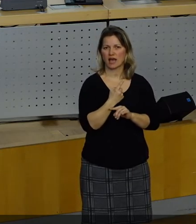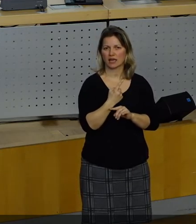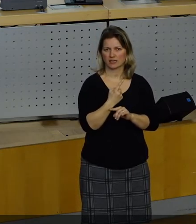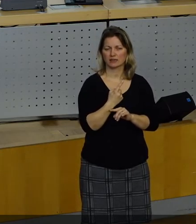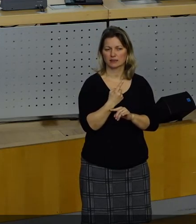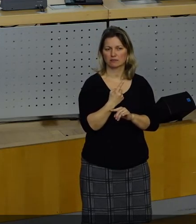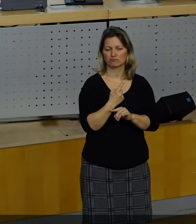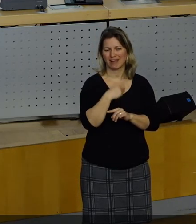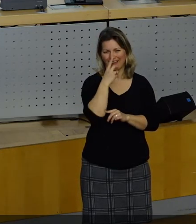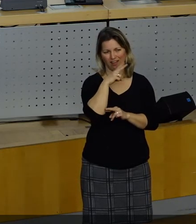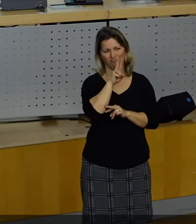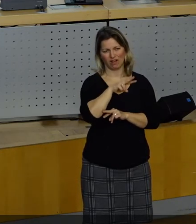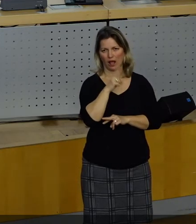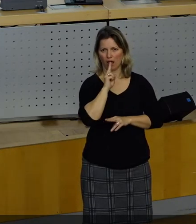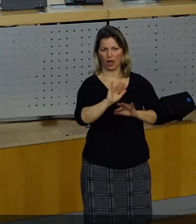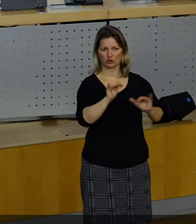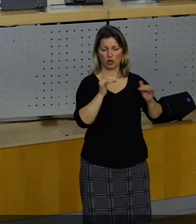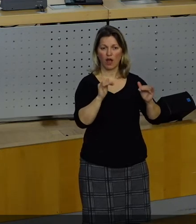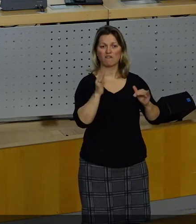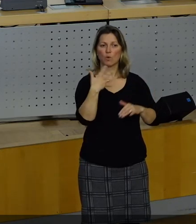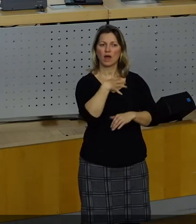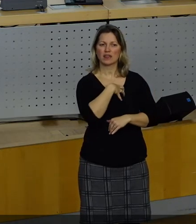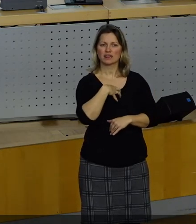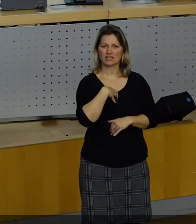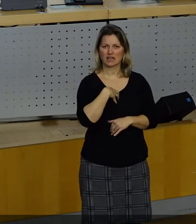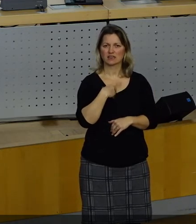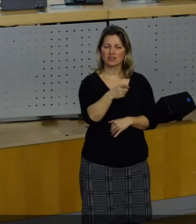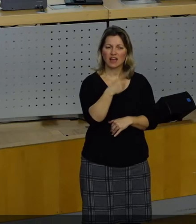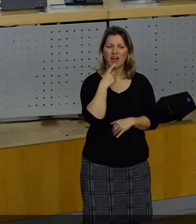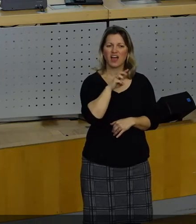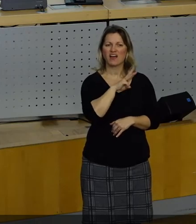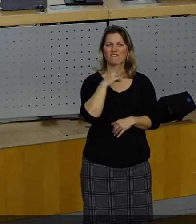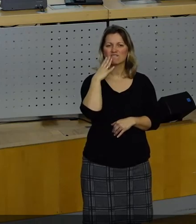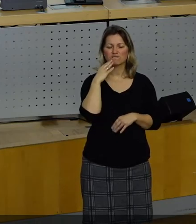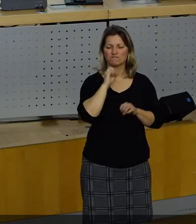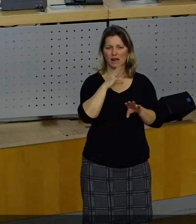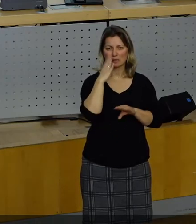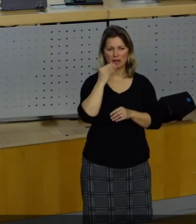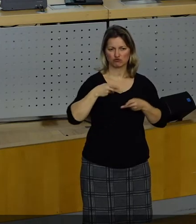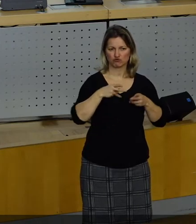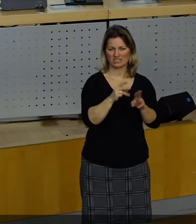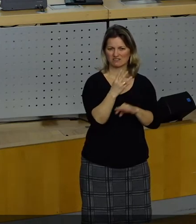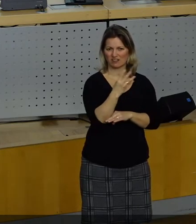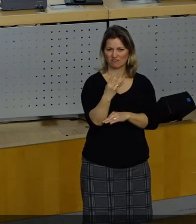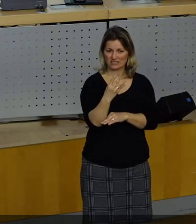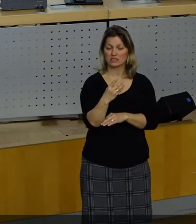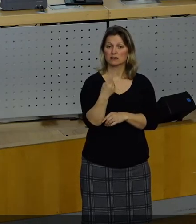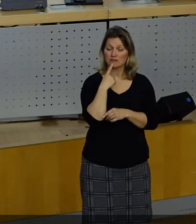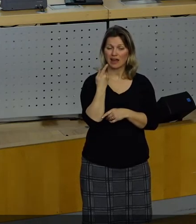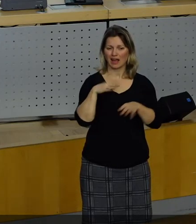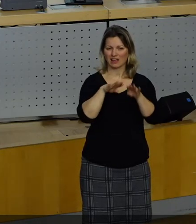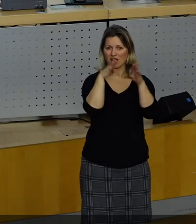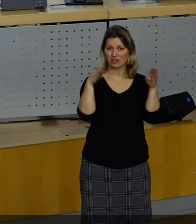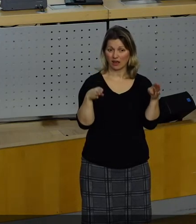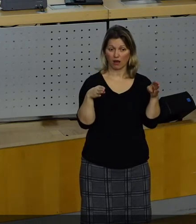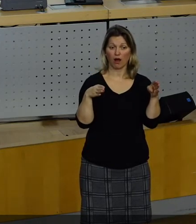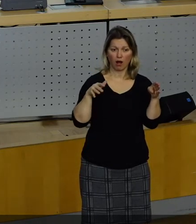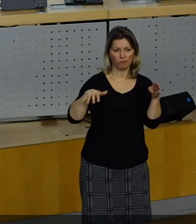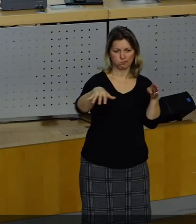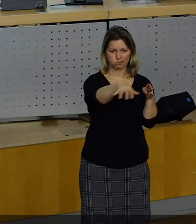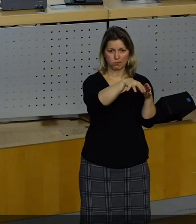gründerzeitlichen Villenarchitektur in Dresden-Trachau auf der Wildermannstraße 44, wo in so einem Quartier ein einzelnes Gebäude abgerissen werden sollen. Das geht